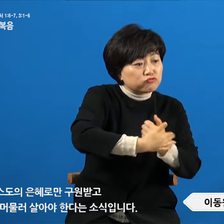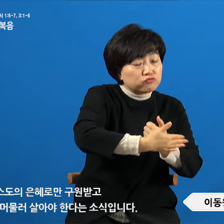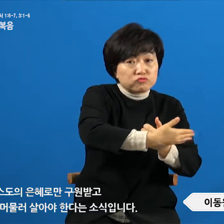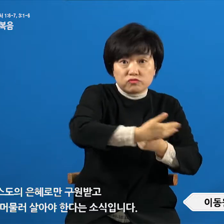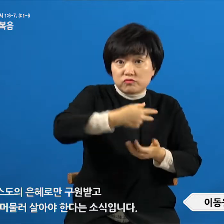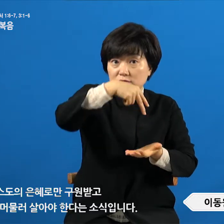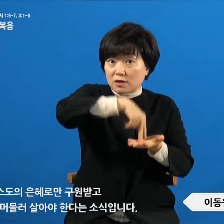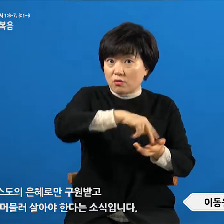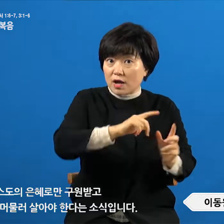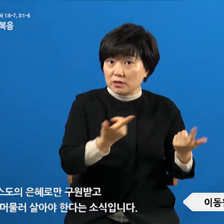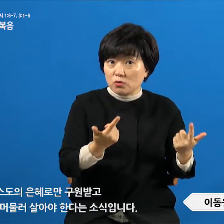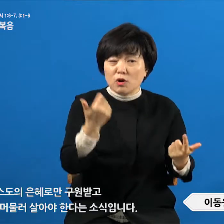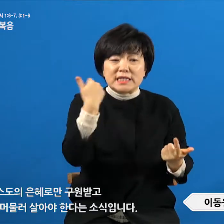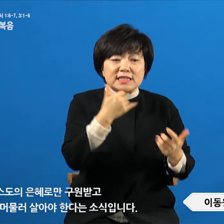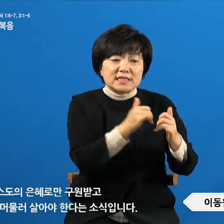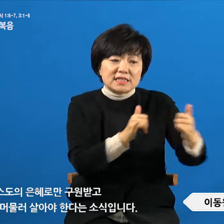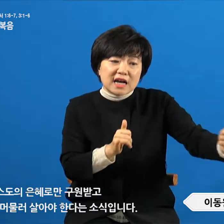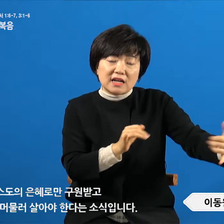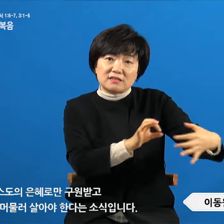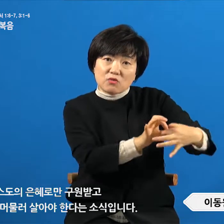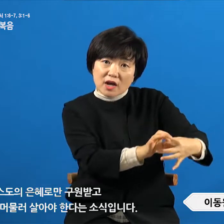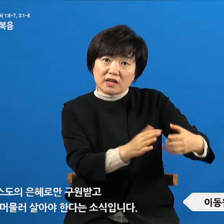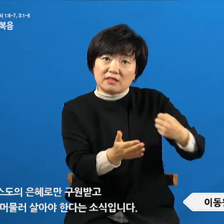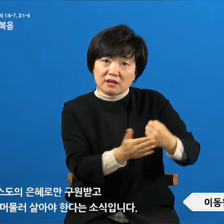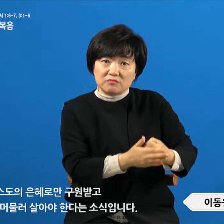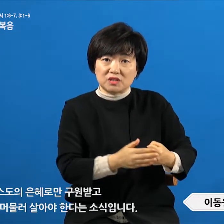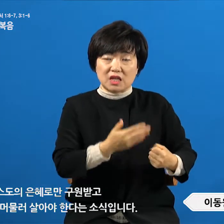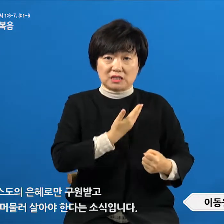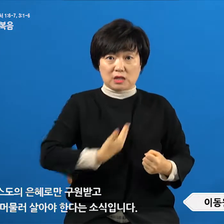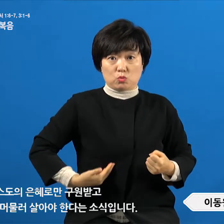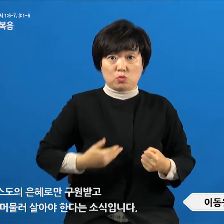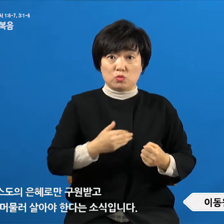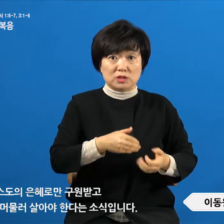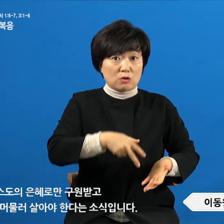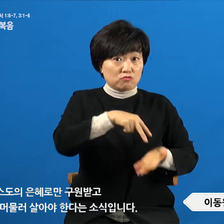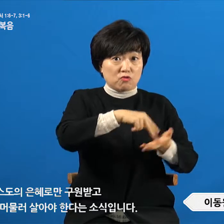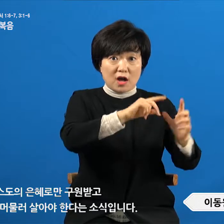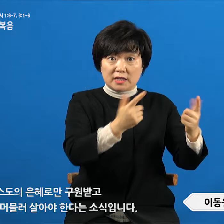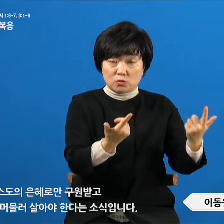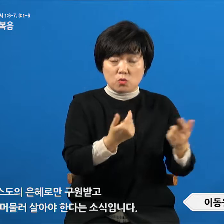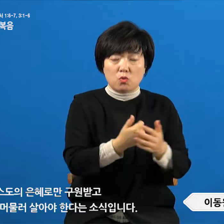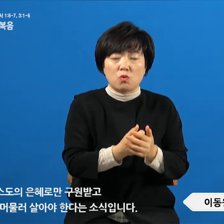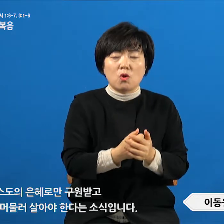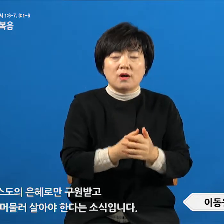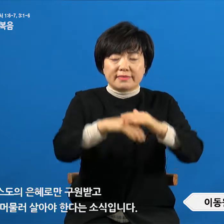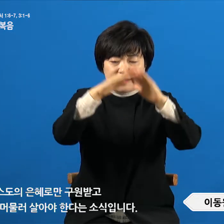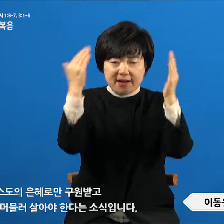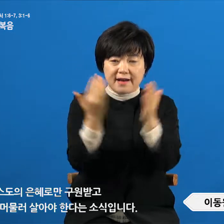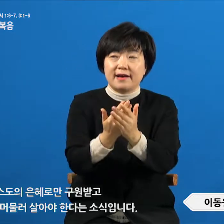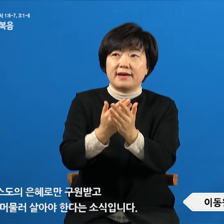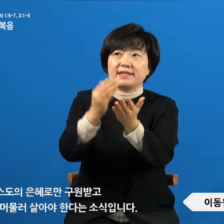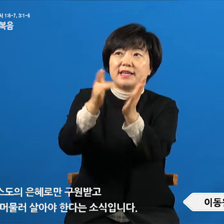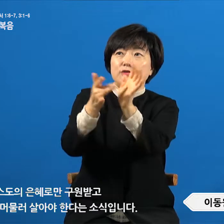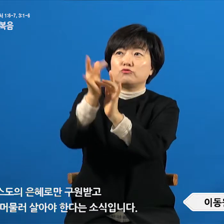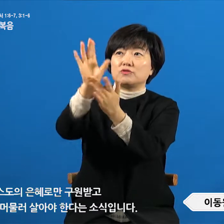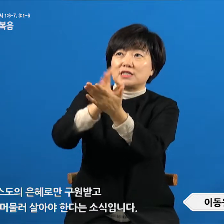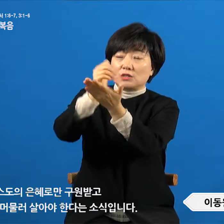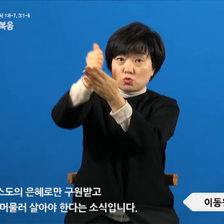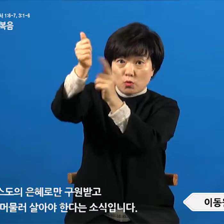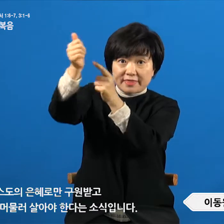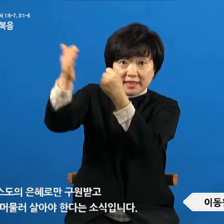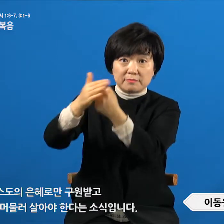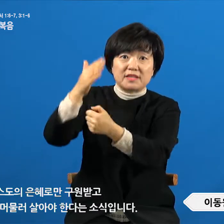된 것도 아니고 인간적인 기원 때문에 이루어진 것도 아니고 그것은 전적으로 그리스도로 말미암아 하나님